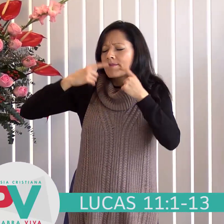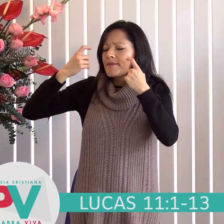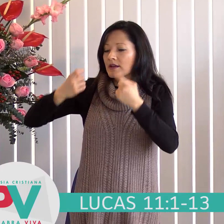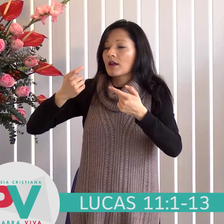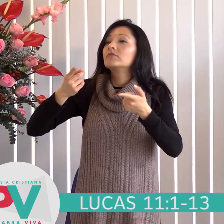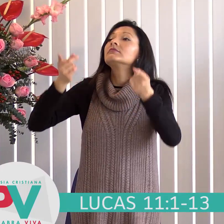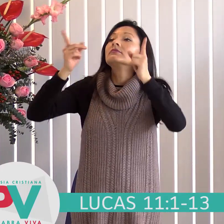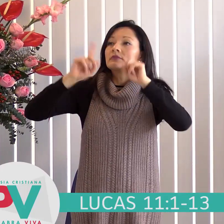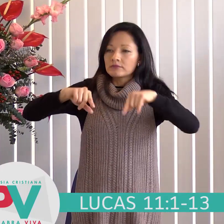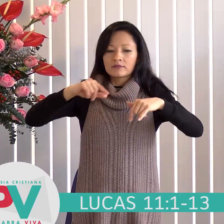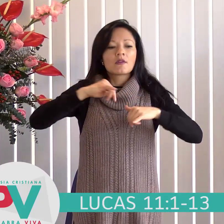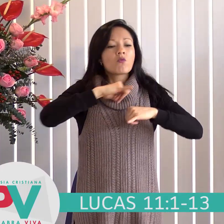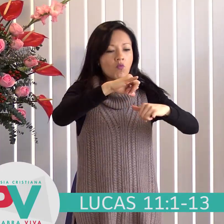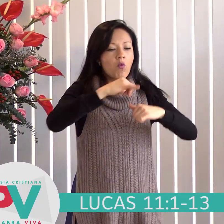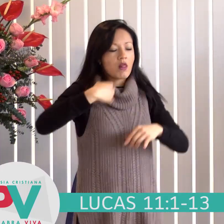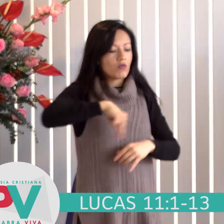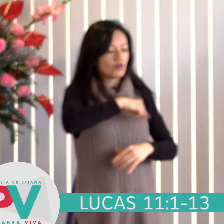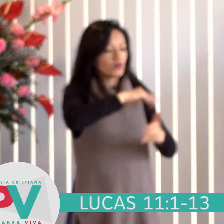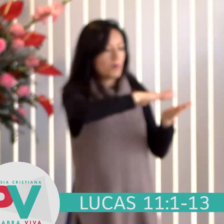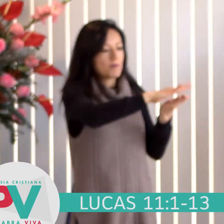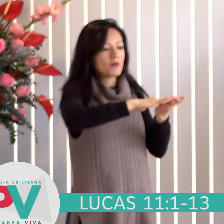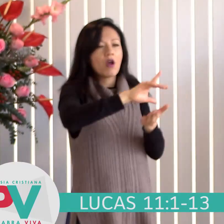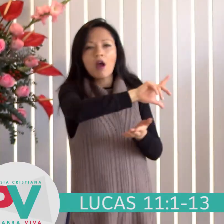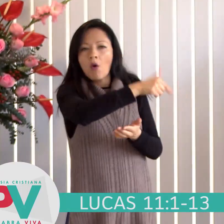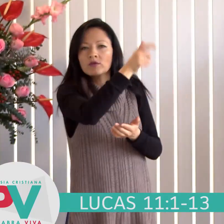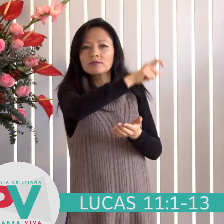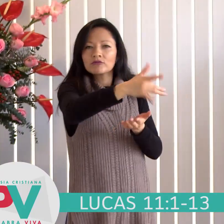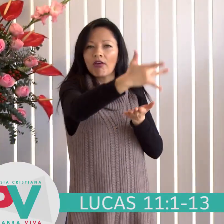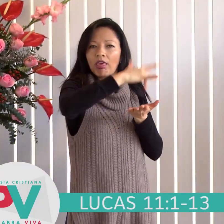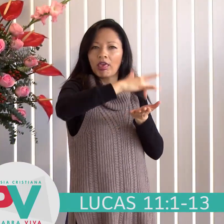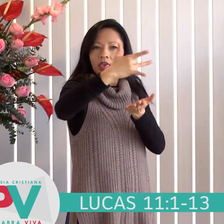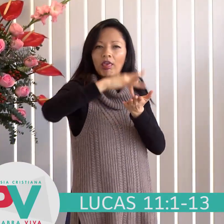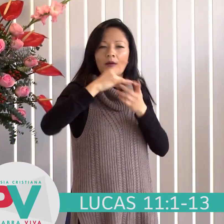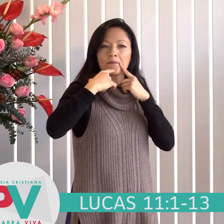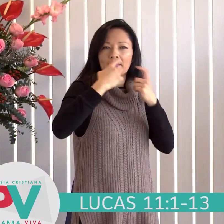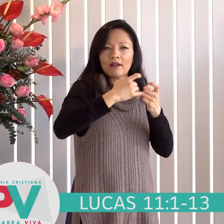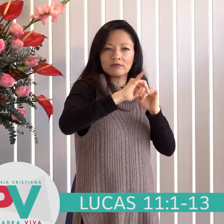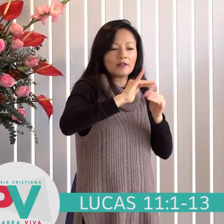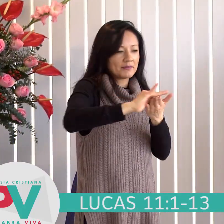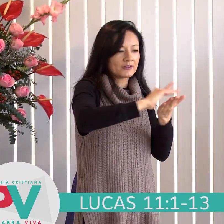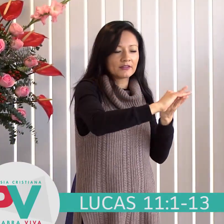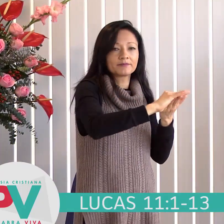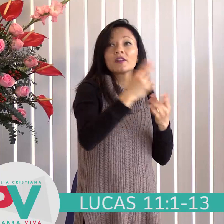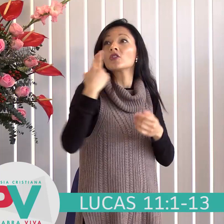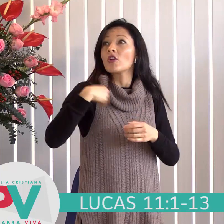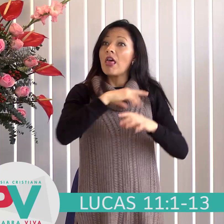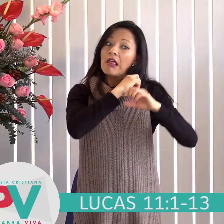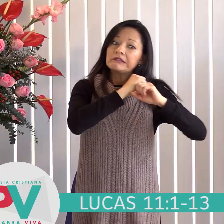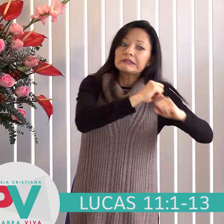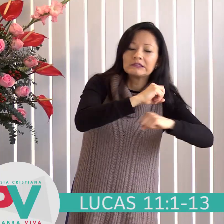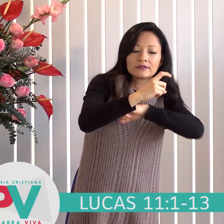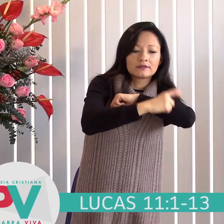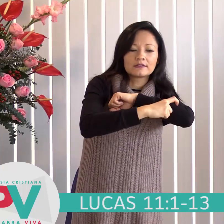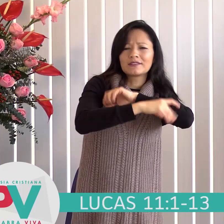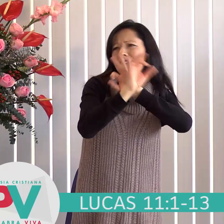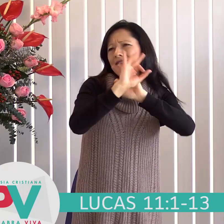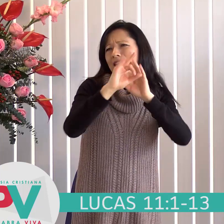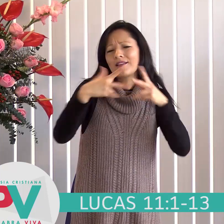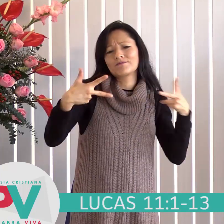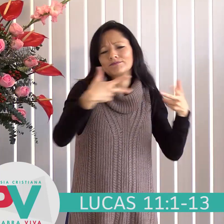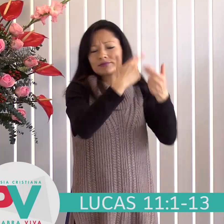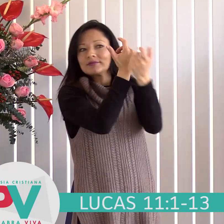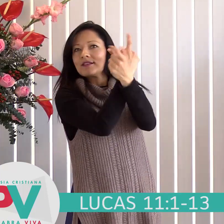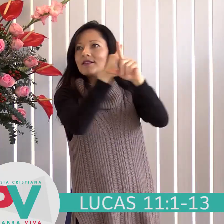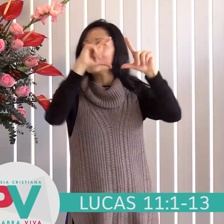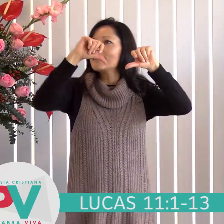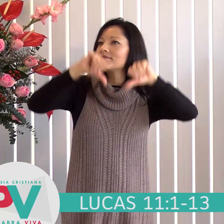porque también nosotros perdonamos a todos los que nos deben. Y no nos metas en tentación, mas líbranos del mal.